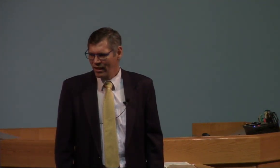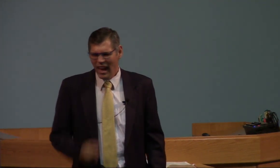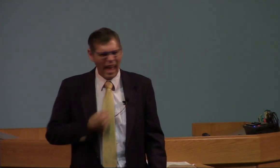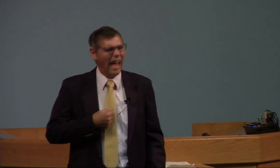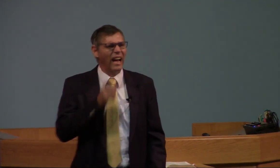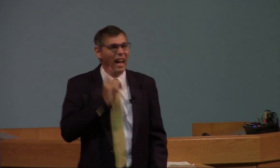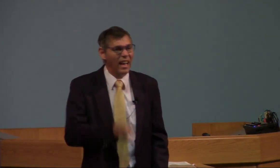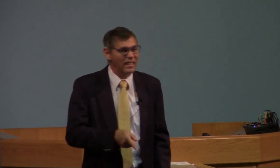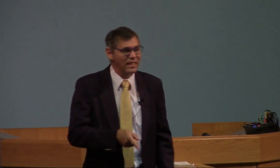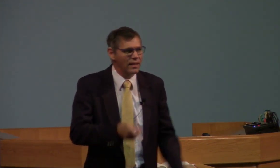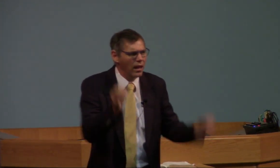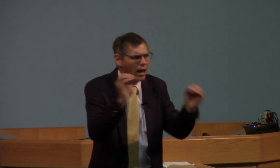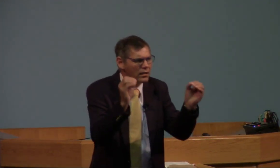Ek is niks.